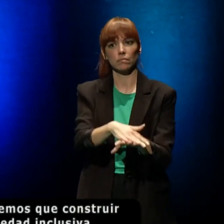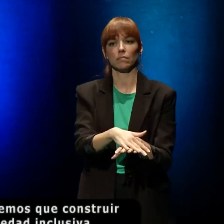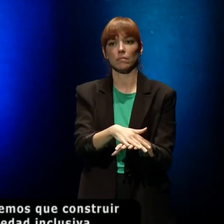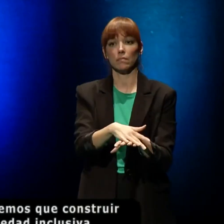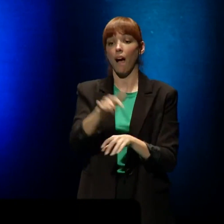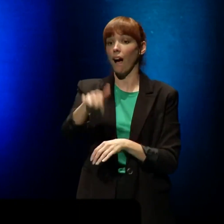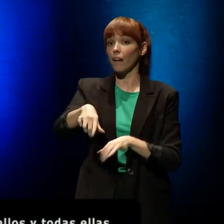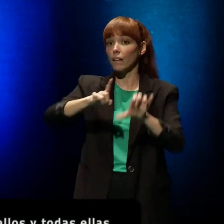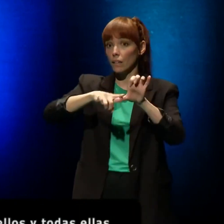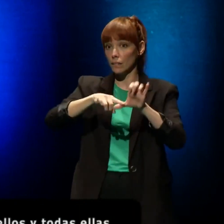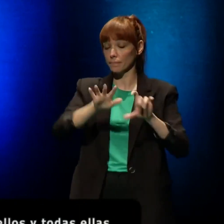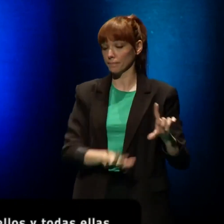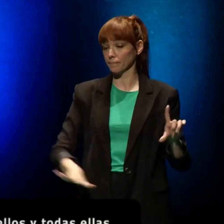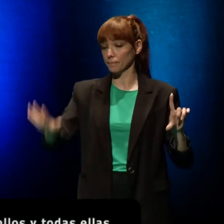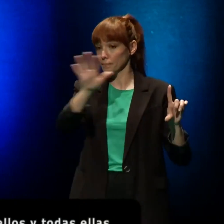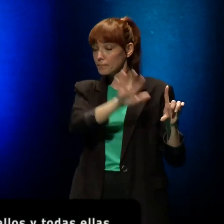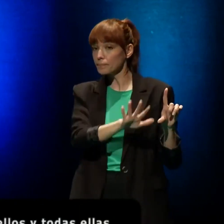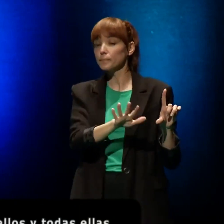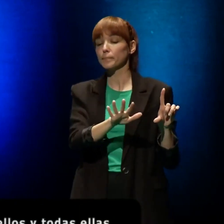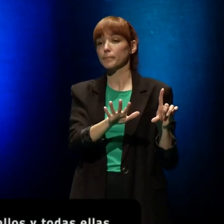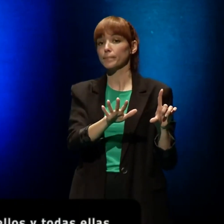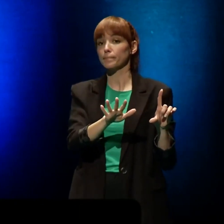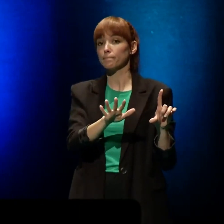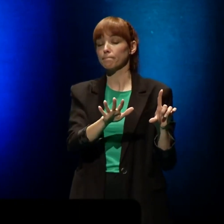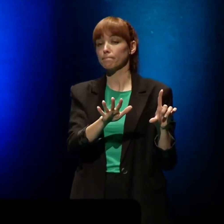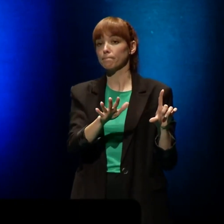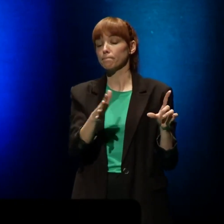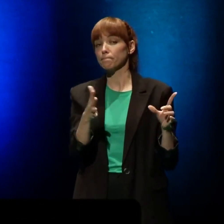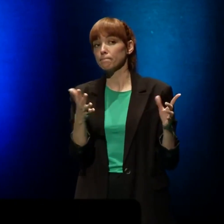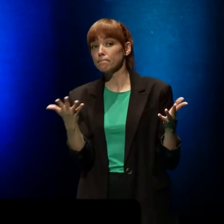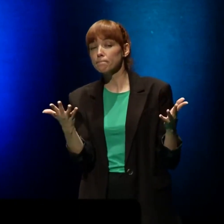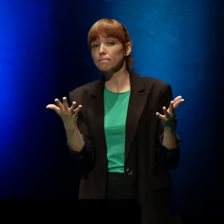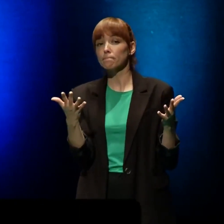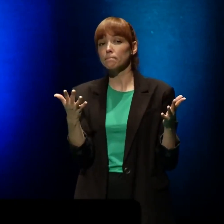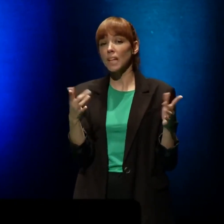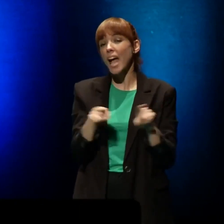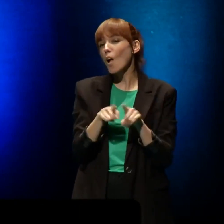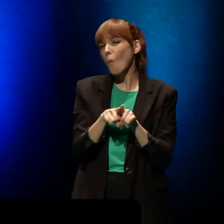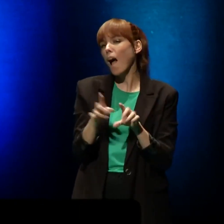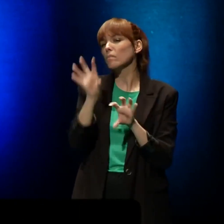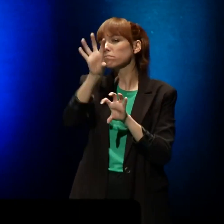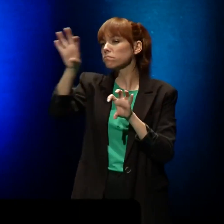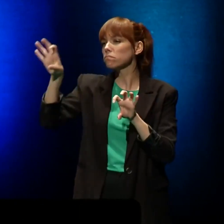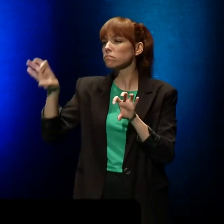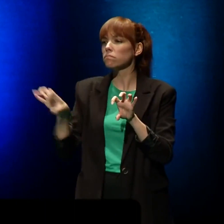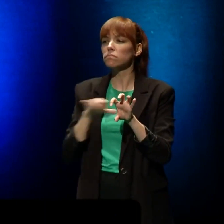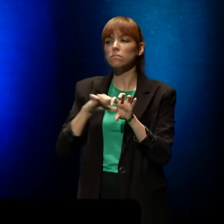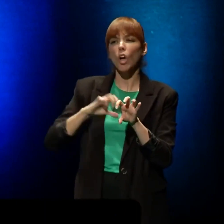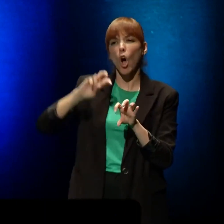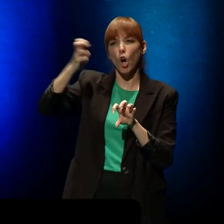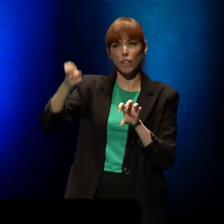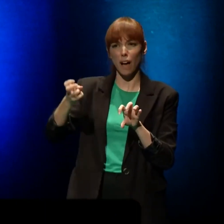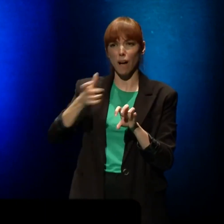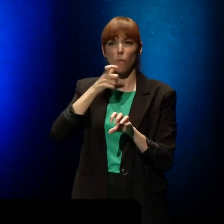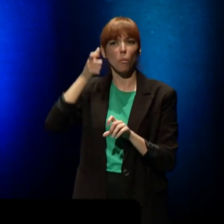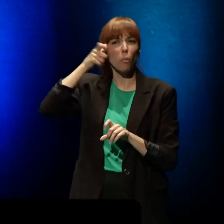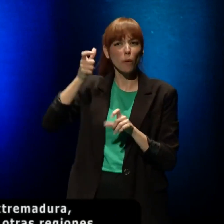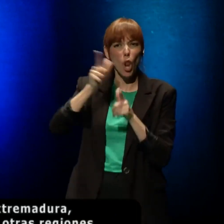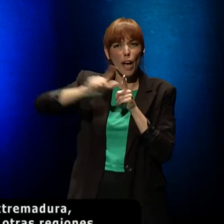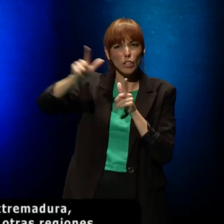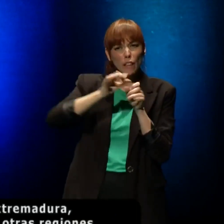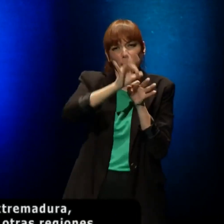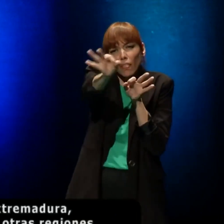Y en Extremadura, como en otras regiones con una dispersión geográfica muy